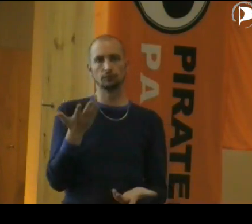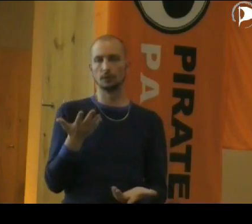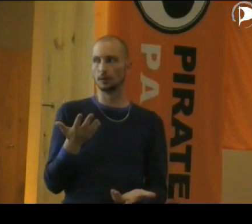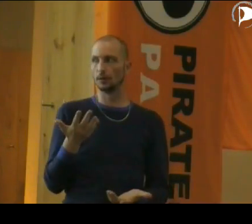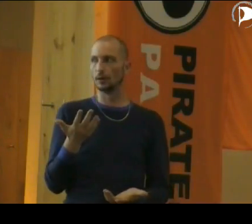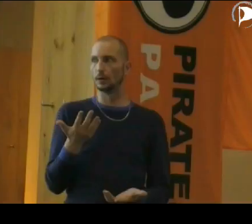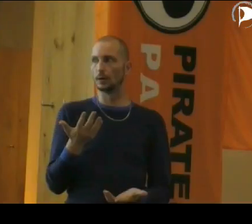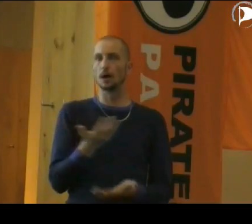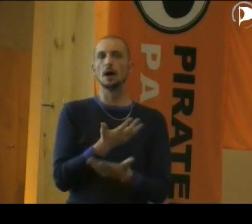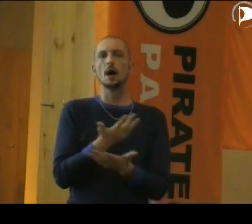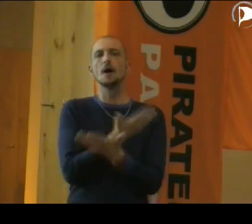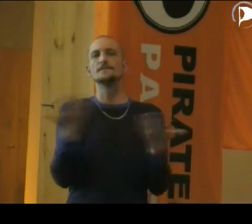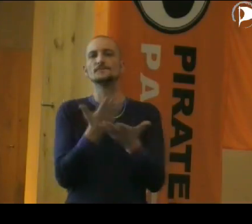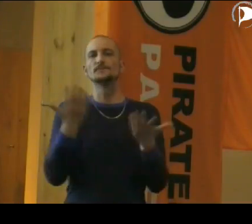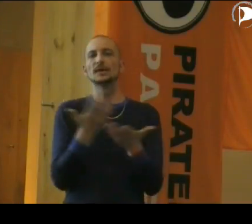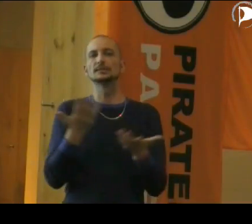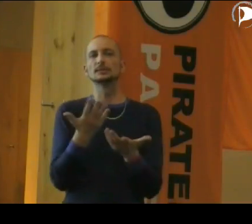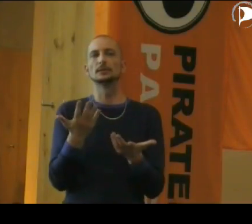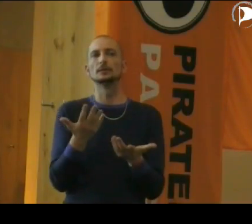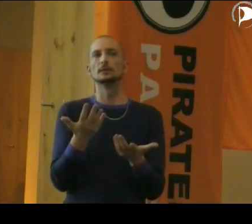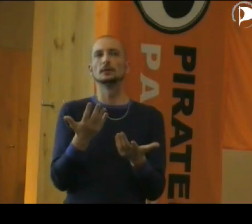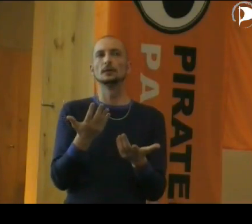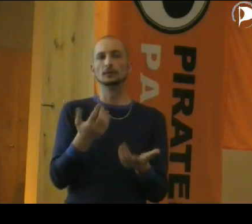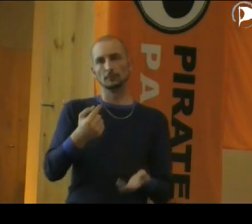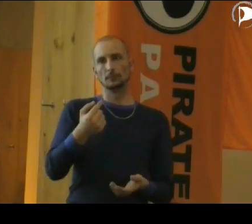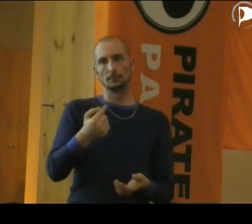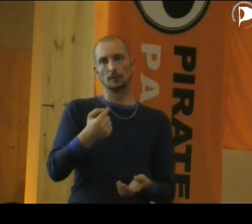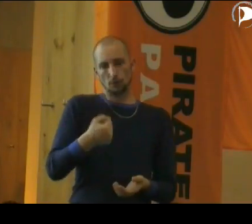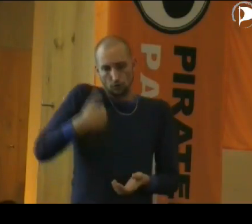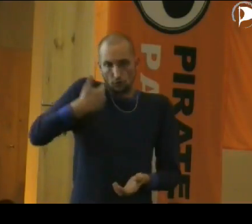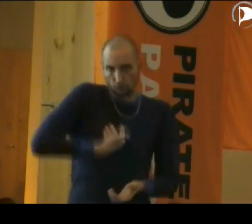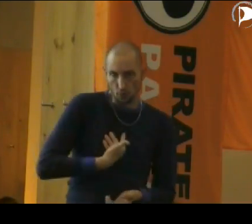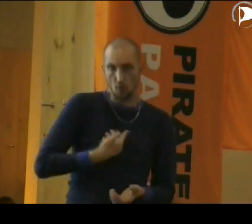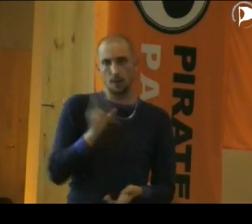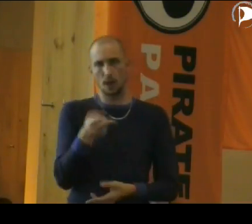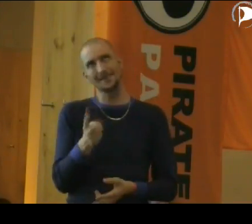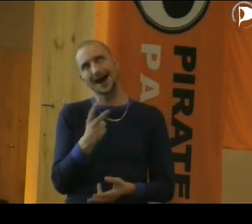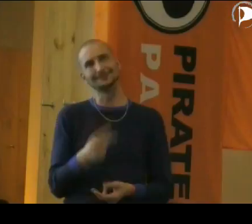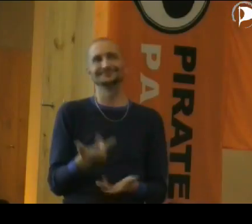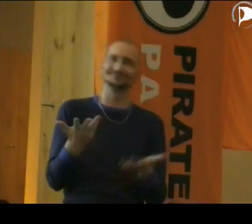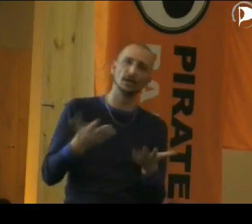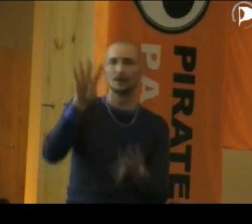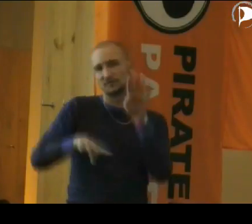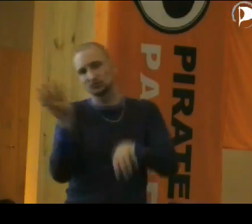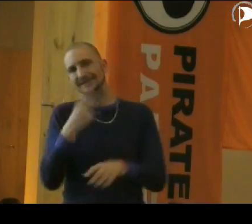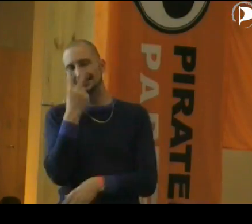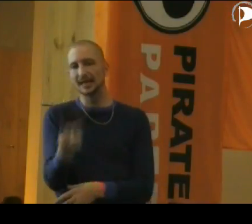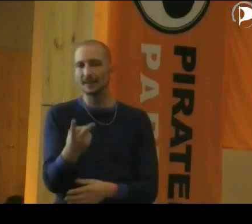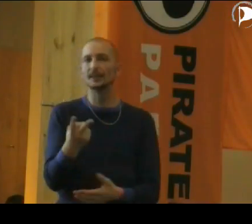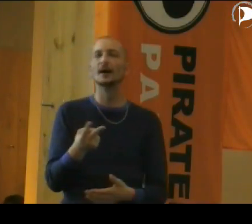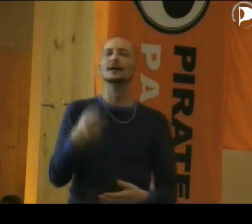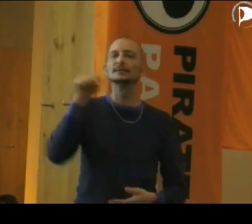was war hier eventuell ganz normal ist das ist dann vielleicht mal wieder an sich sagte journalisten ich habe verschiedene